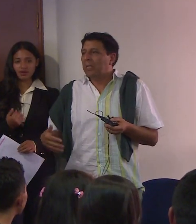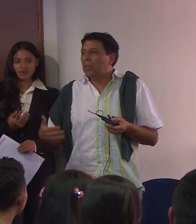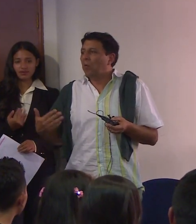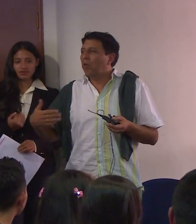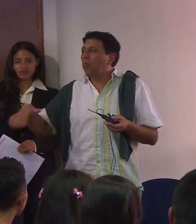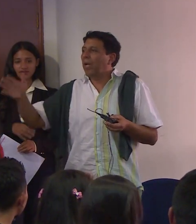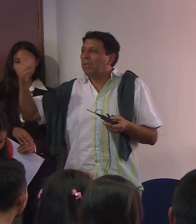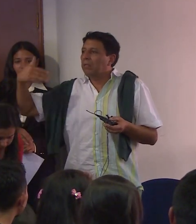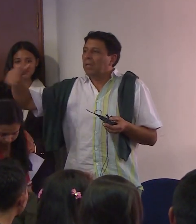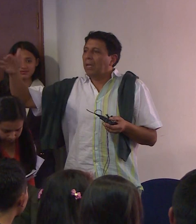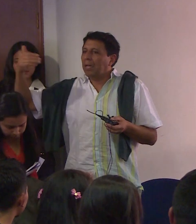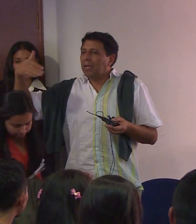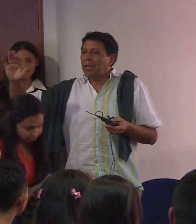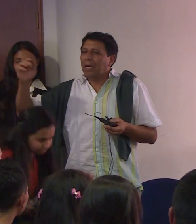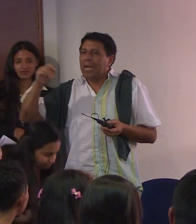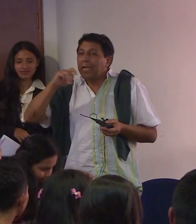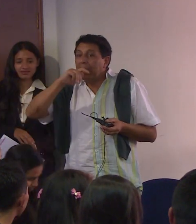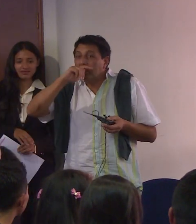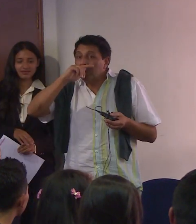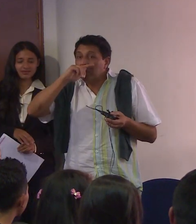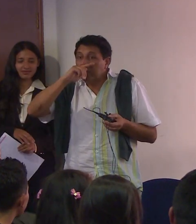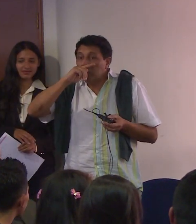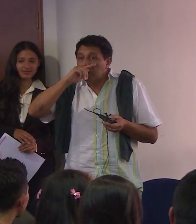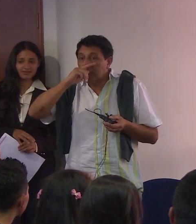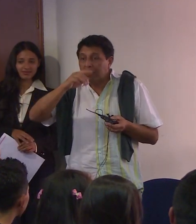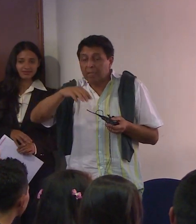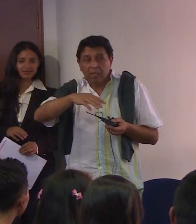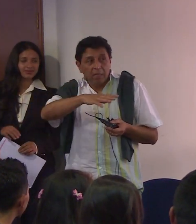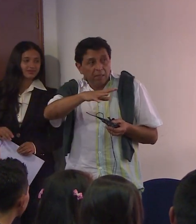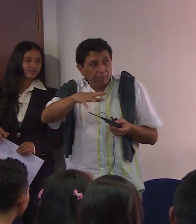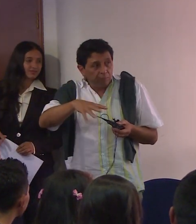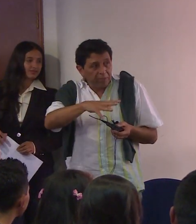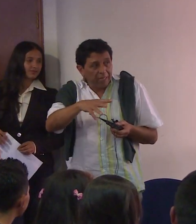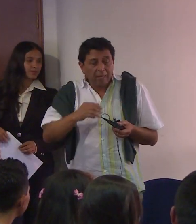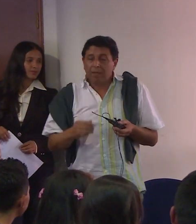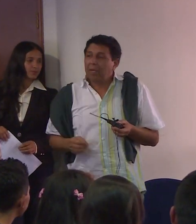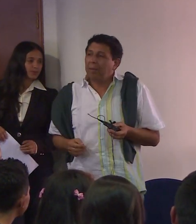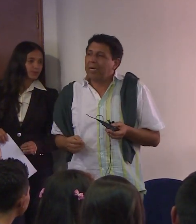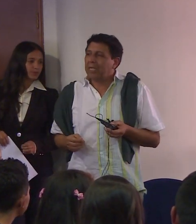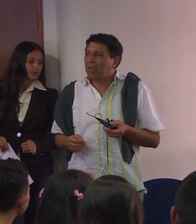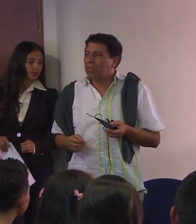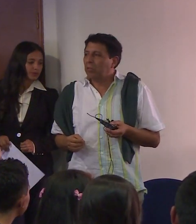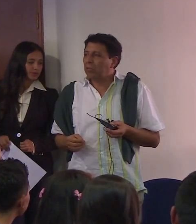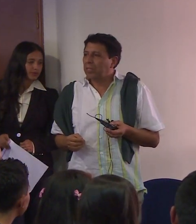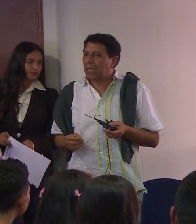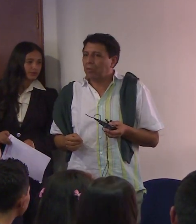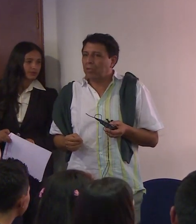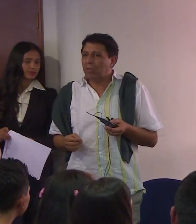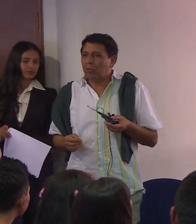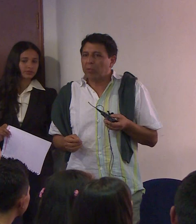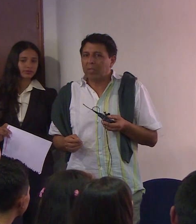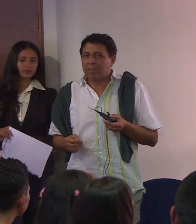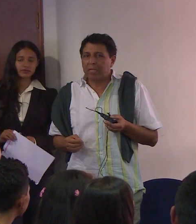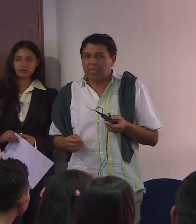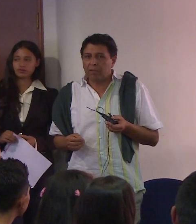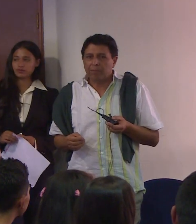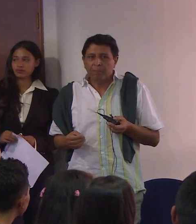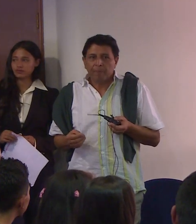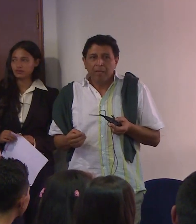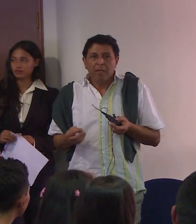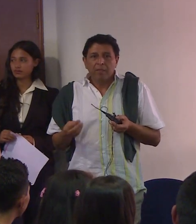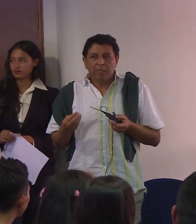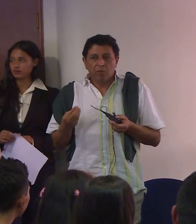los estudiantes no formulan en el aire los proyectos, sino que están pues ya basados en unos desarrollos de los grupos de